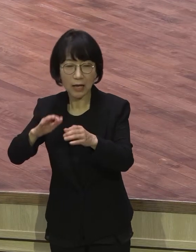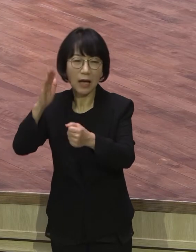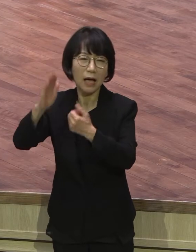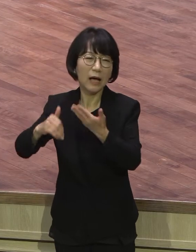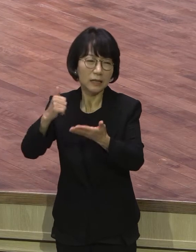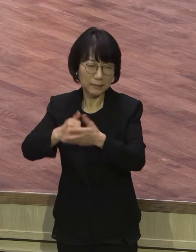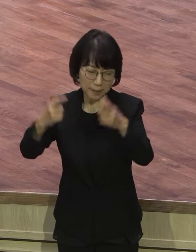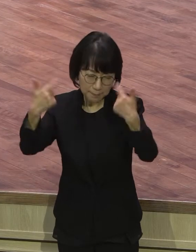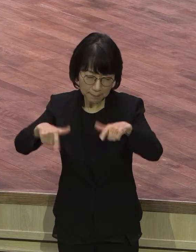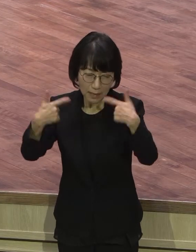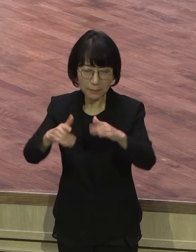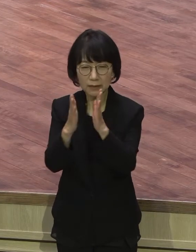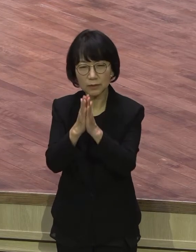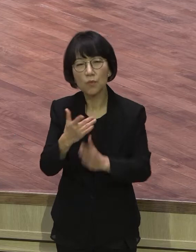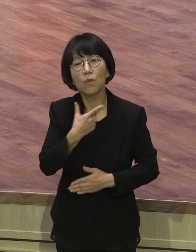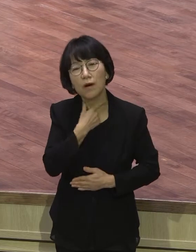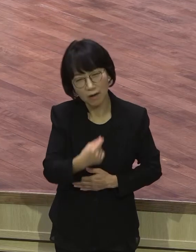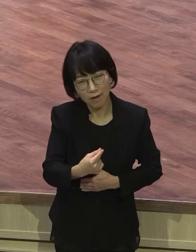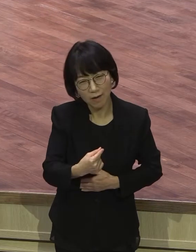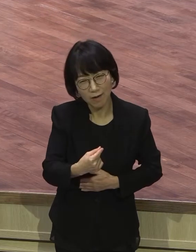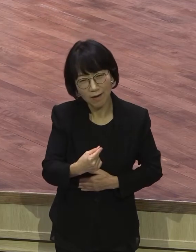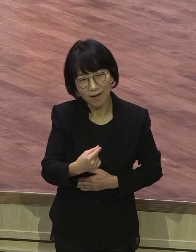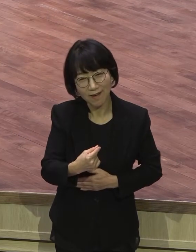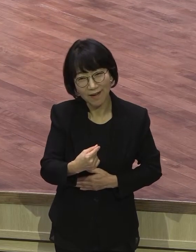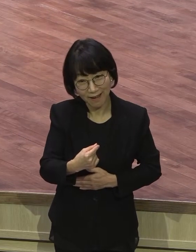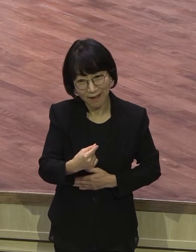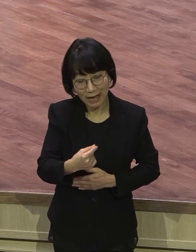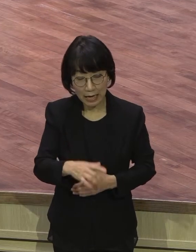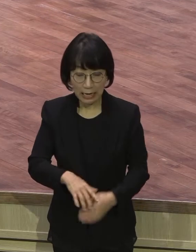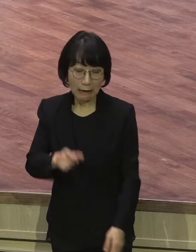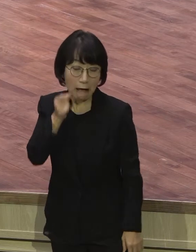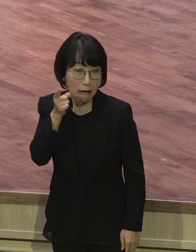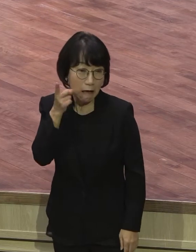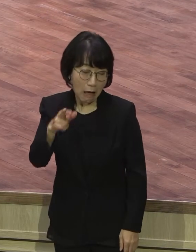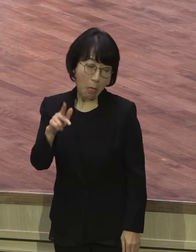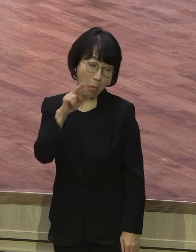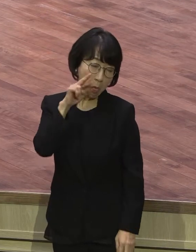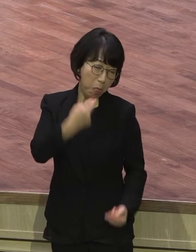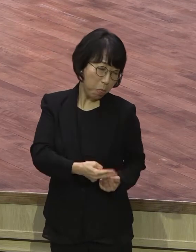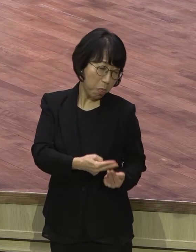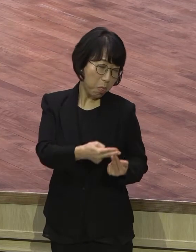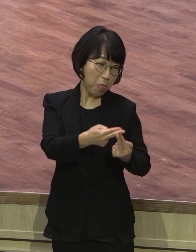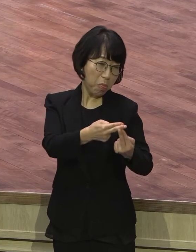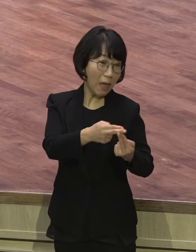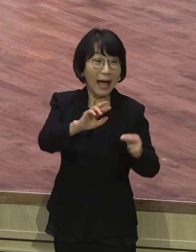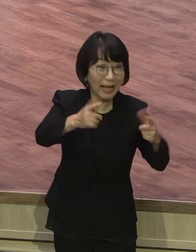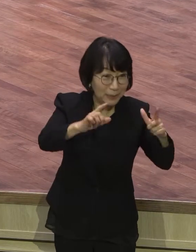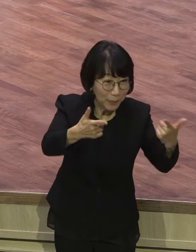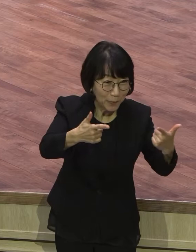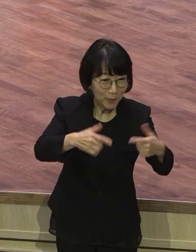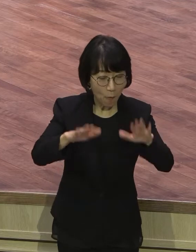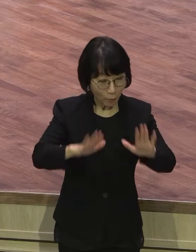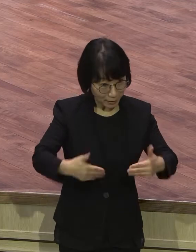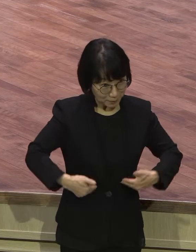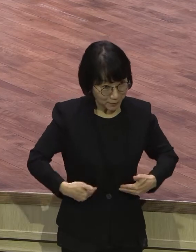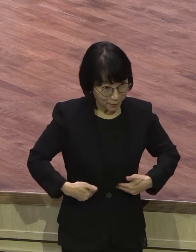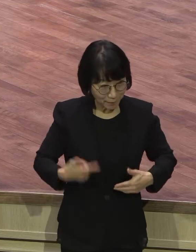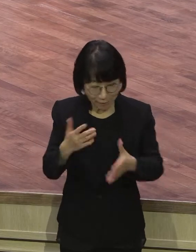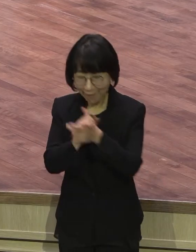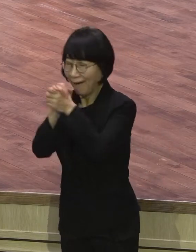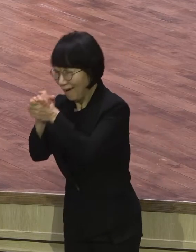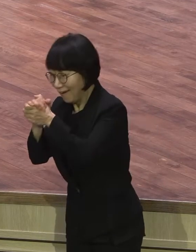뜻이 이 속에 들어있어요. 하루의 삶을 사는 동안에 정신무시로 하나님과 영적